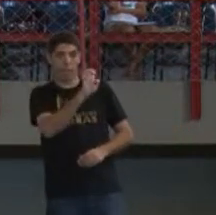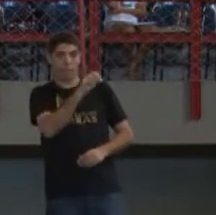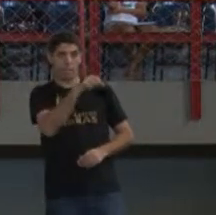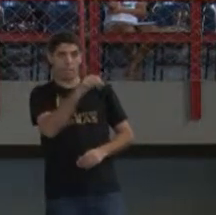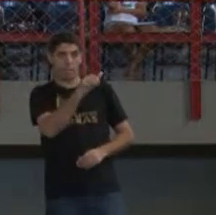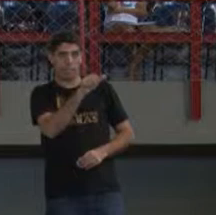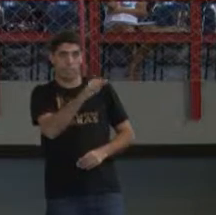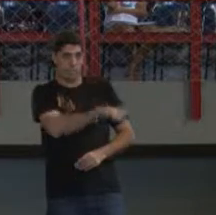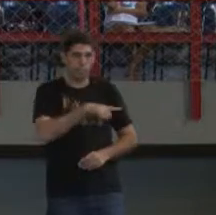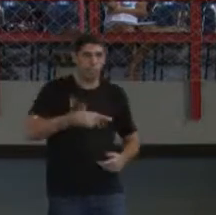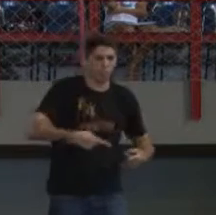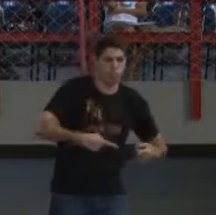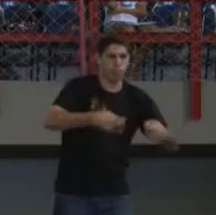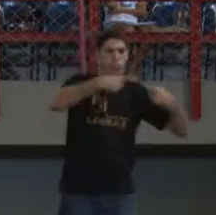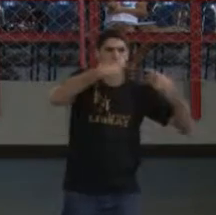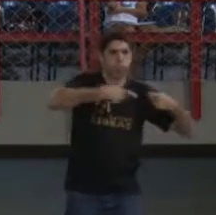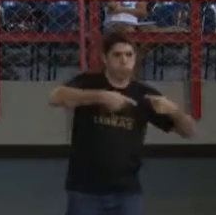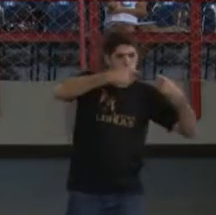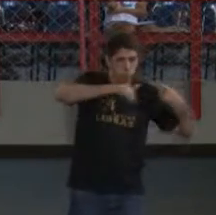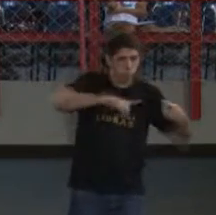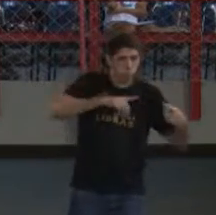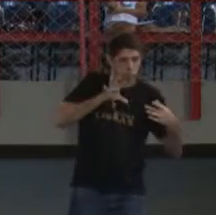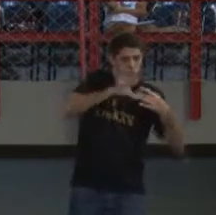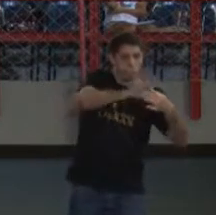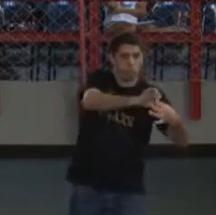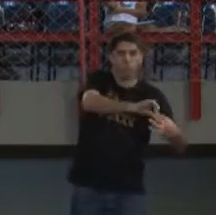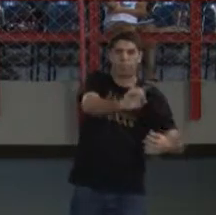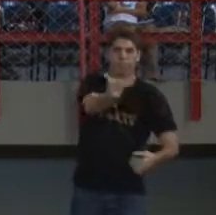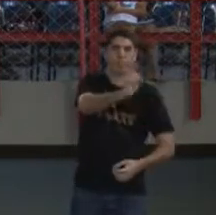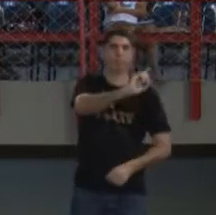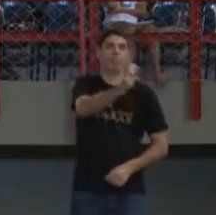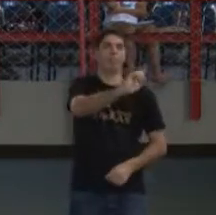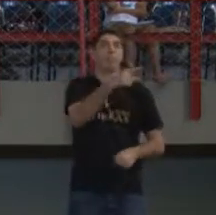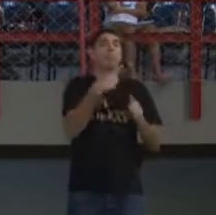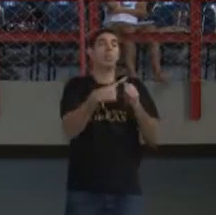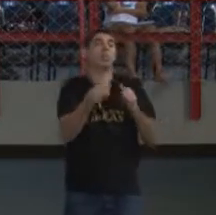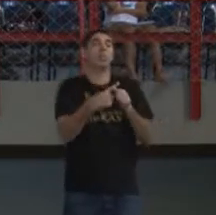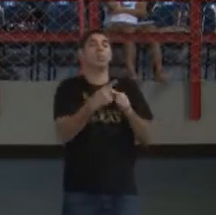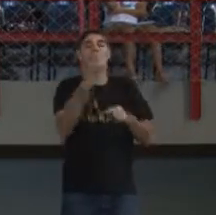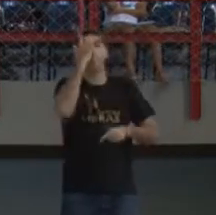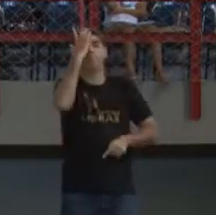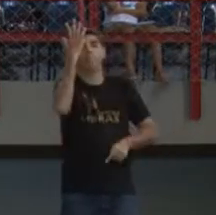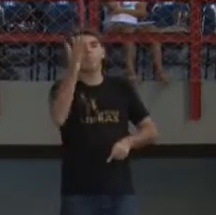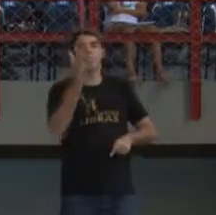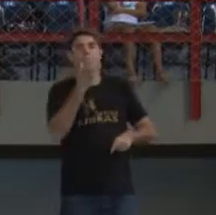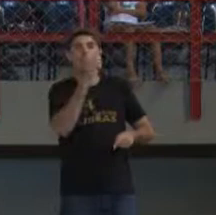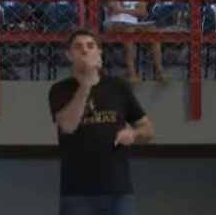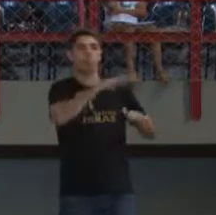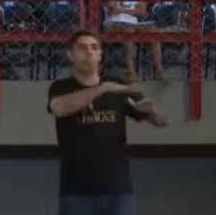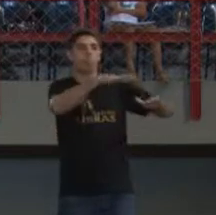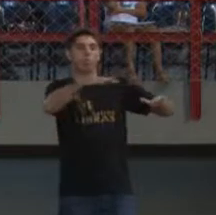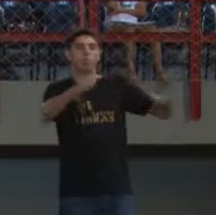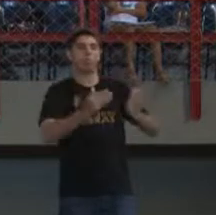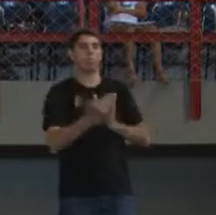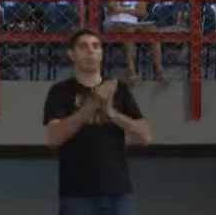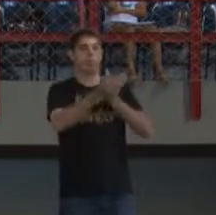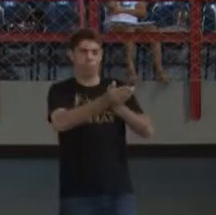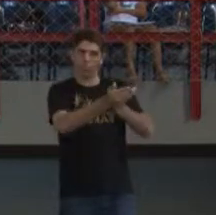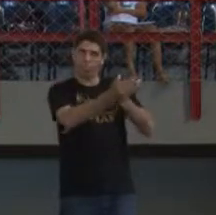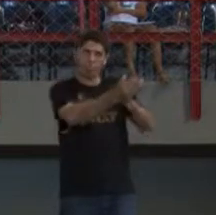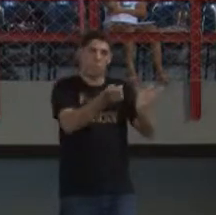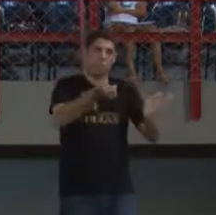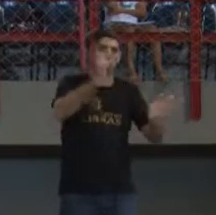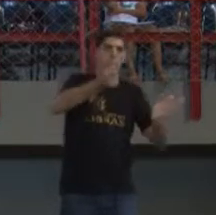Porque ela tem o mar para sobreviver. Ela pode pegar produtos de uma região e trazer para outra,